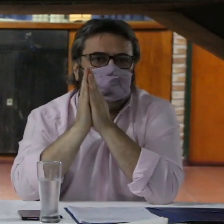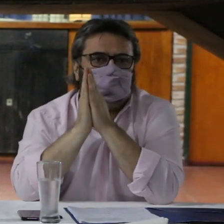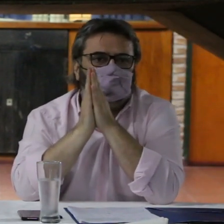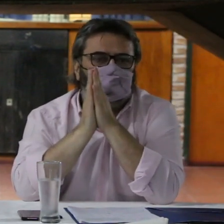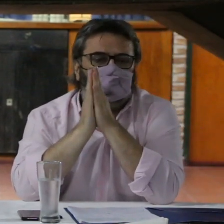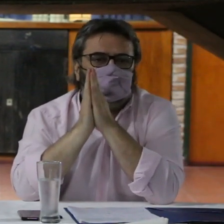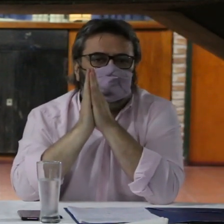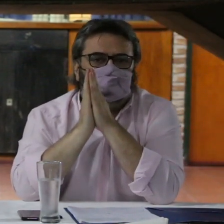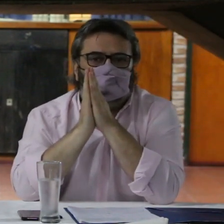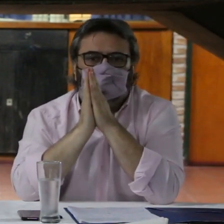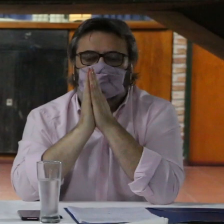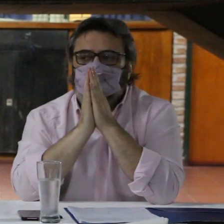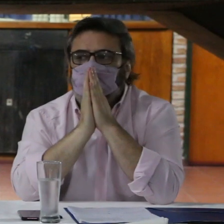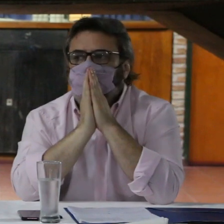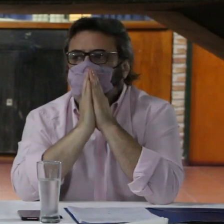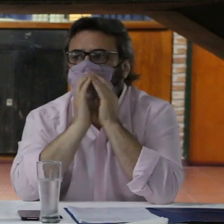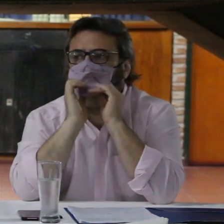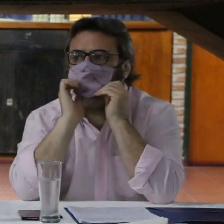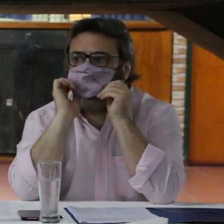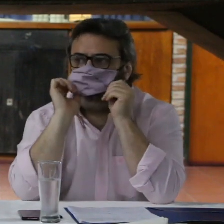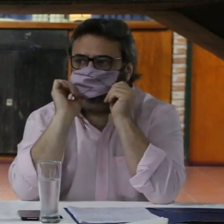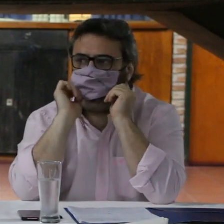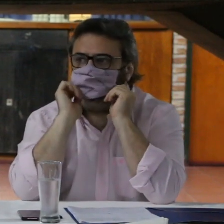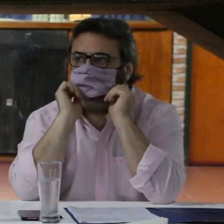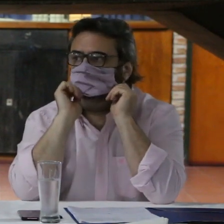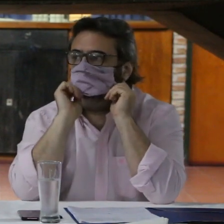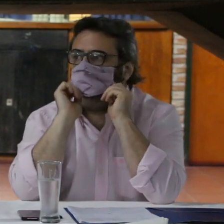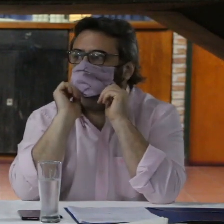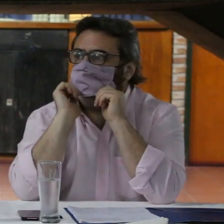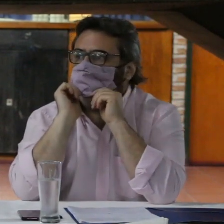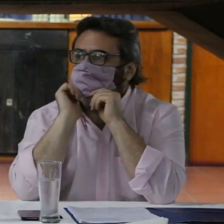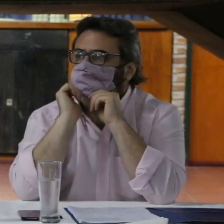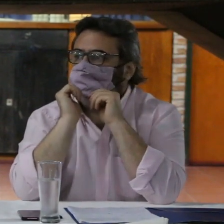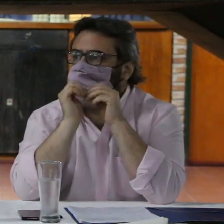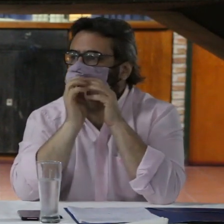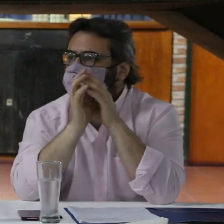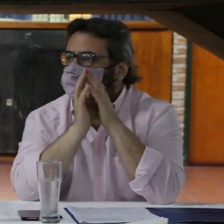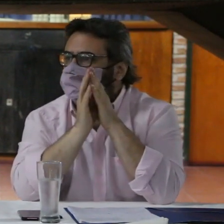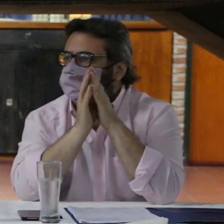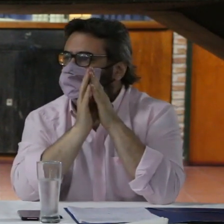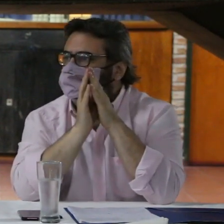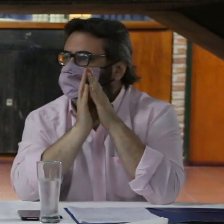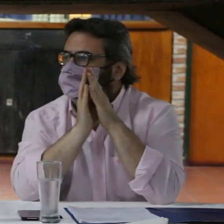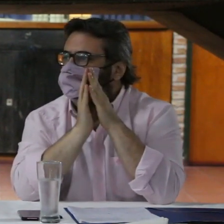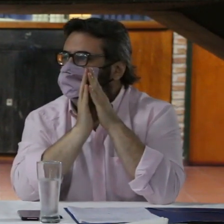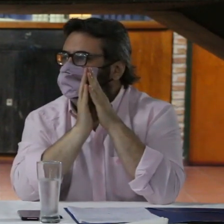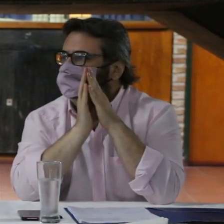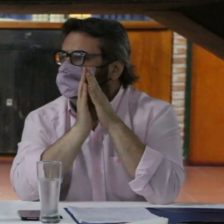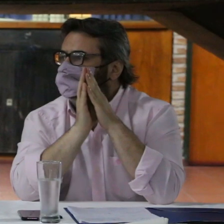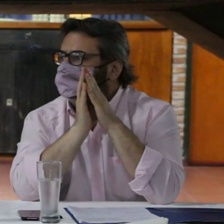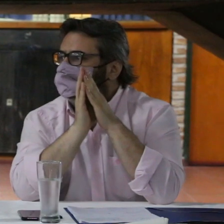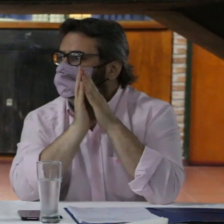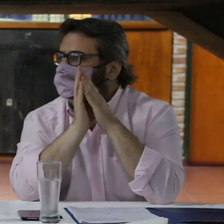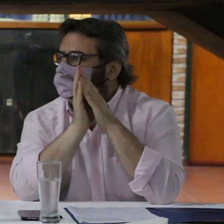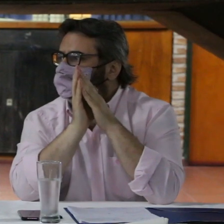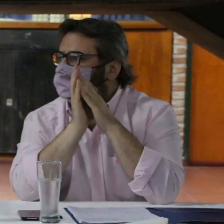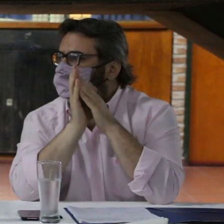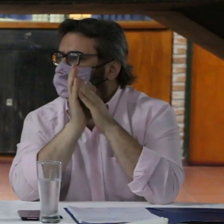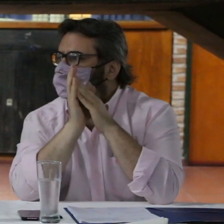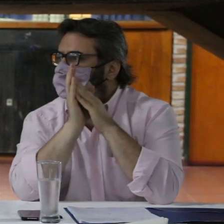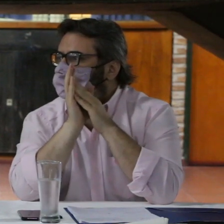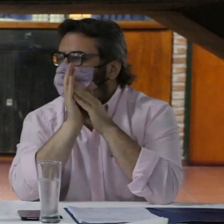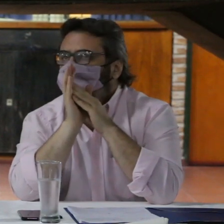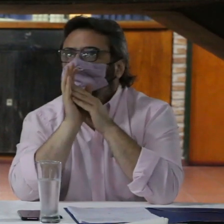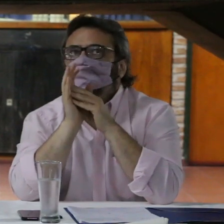nivel central de que de verdad todos ustedes se lleven puesta la tarea de convocar